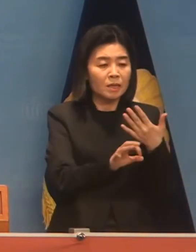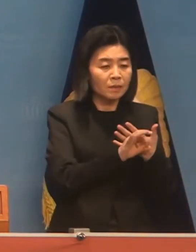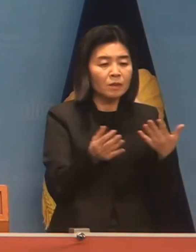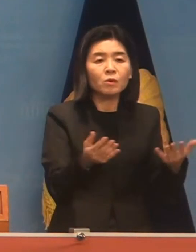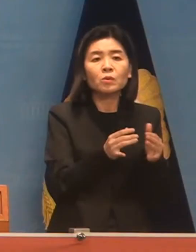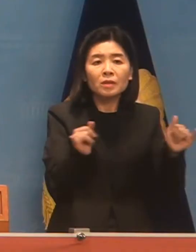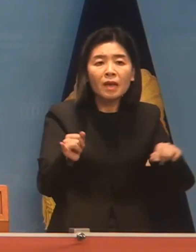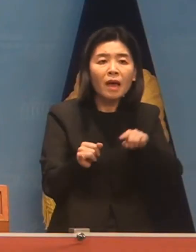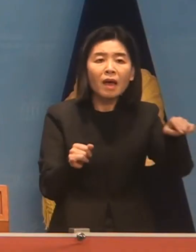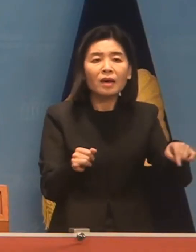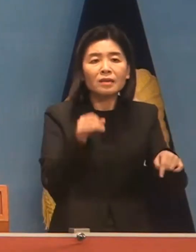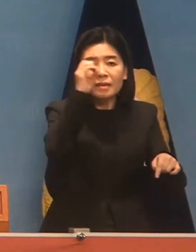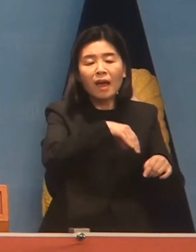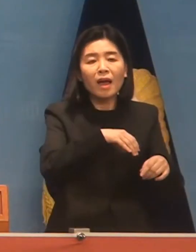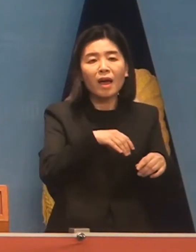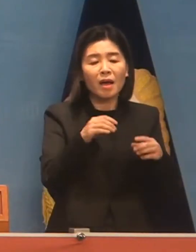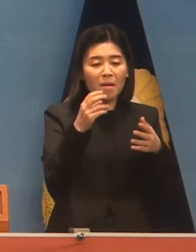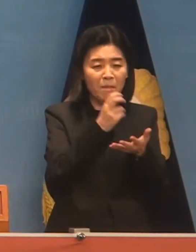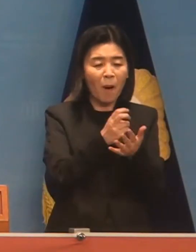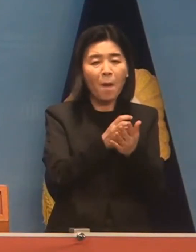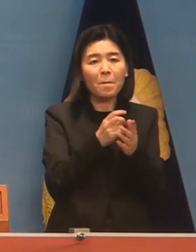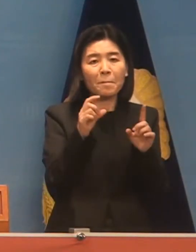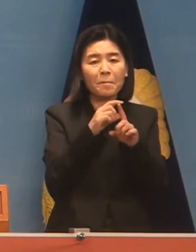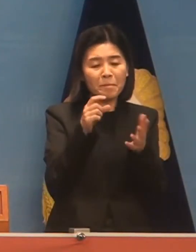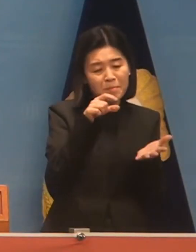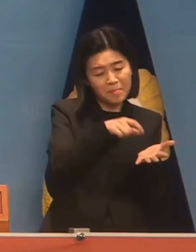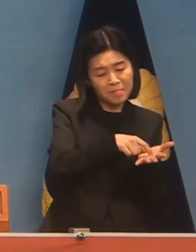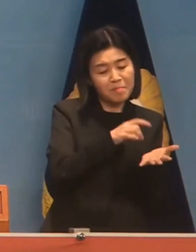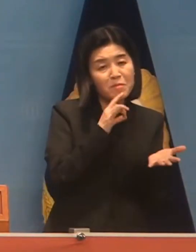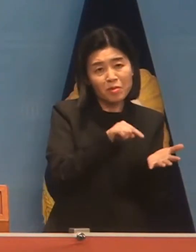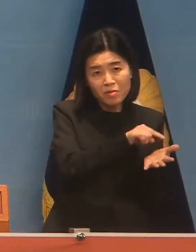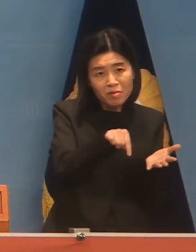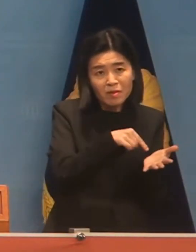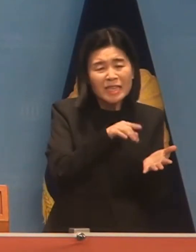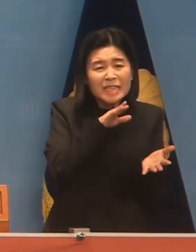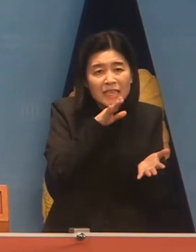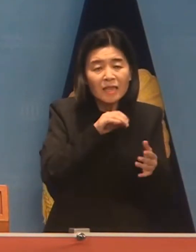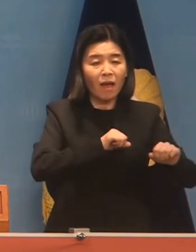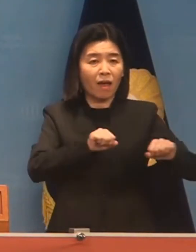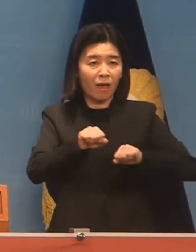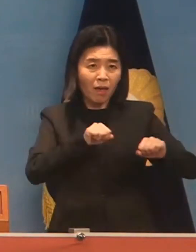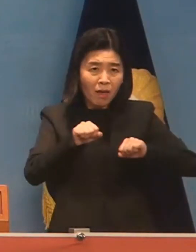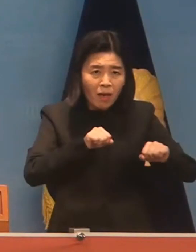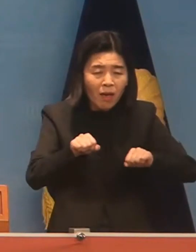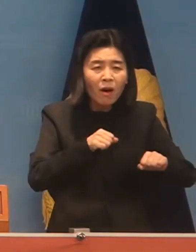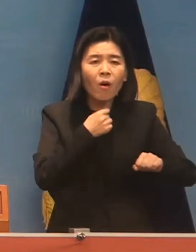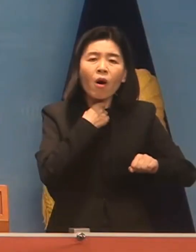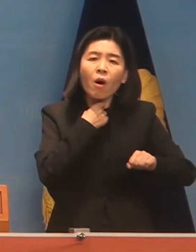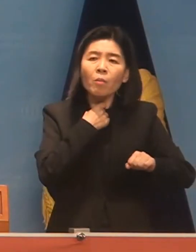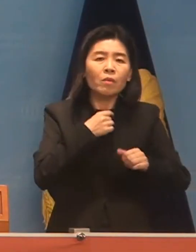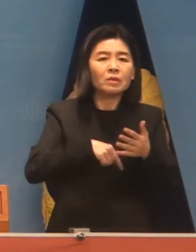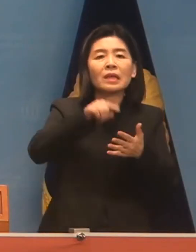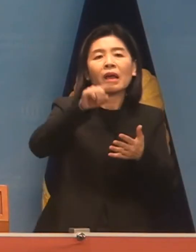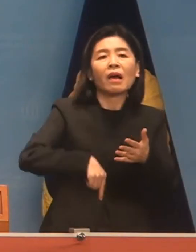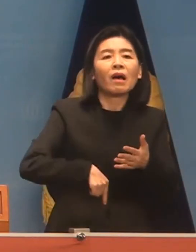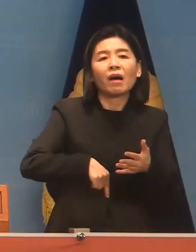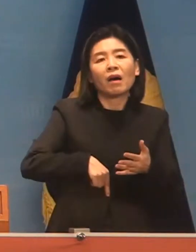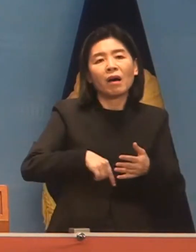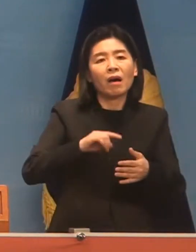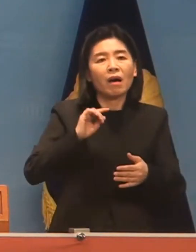아직까지 그저 본문에 글로 써있는 글자일 뿐, 그 권리를 행사하기 위해선 너무나도 가혹한 대가를 치러야